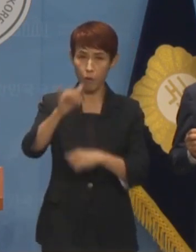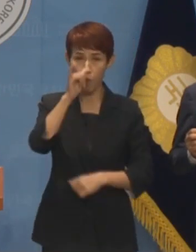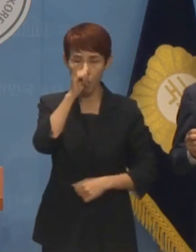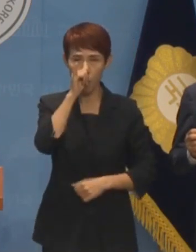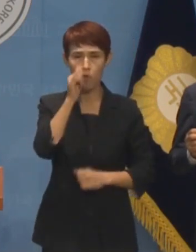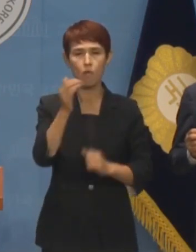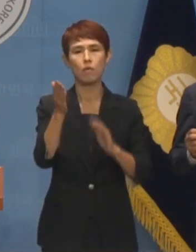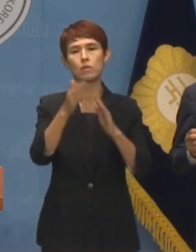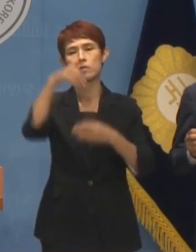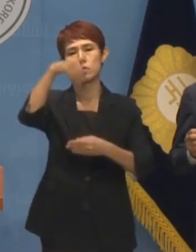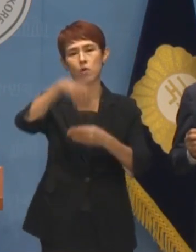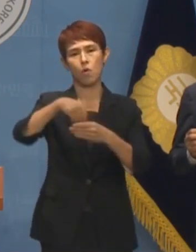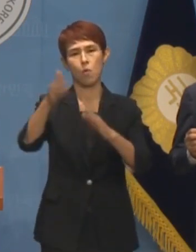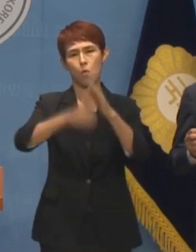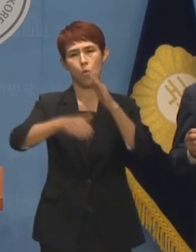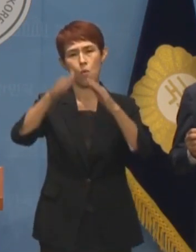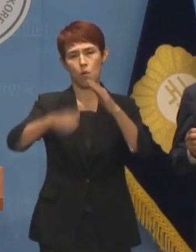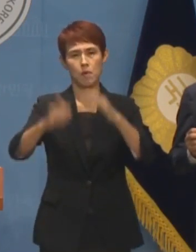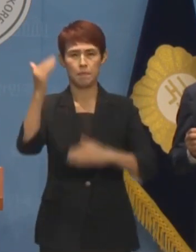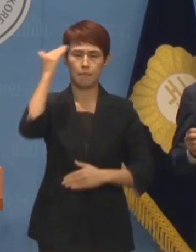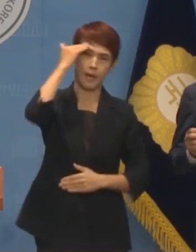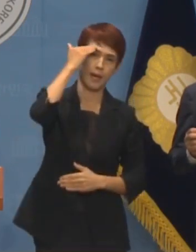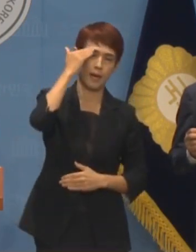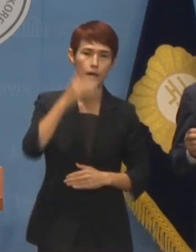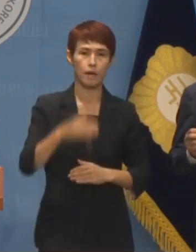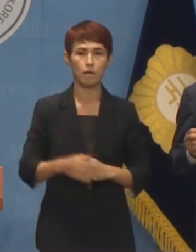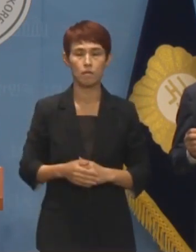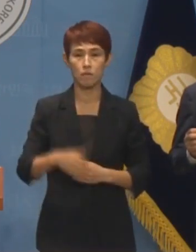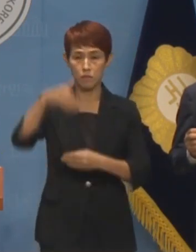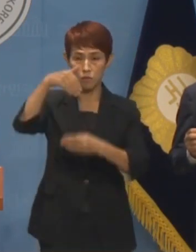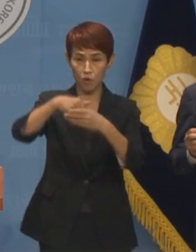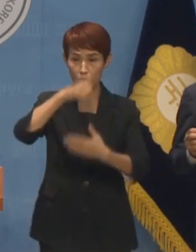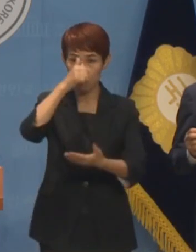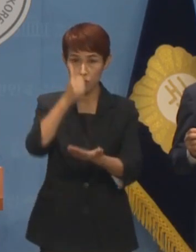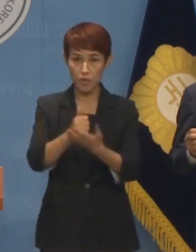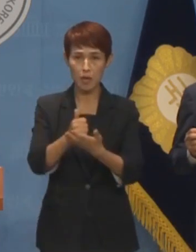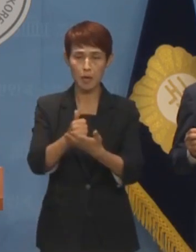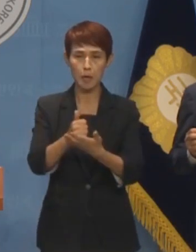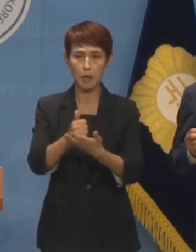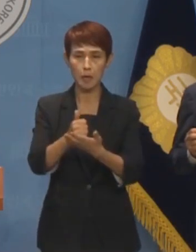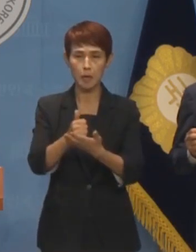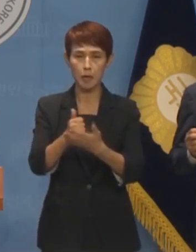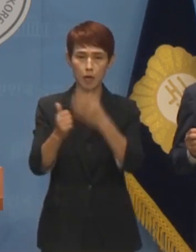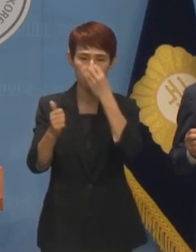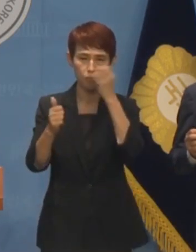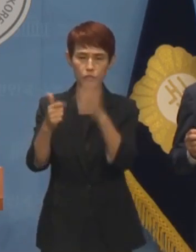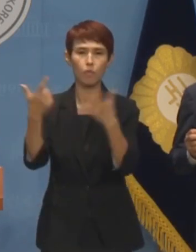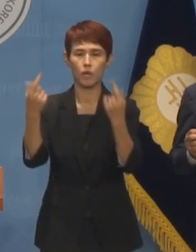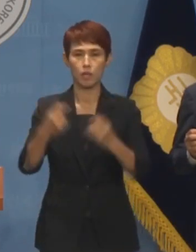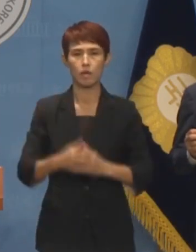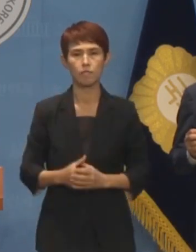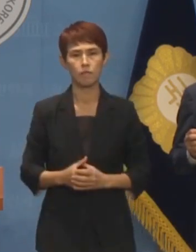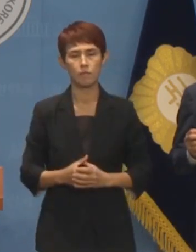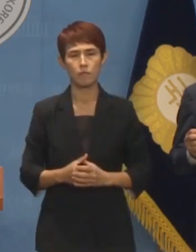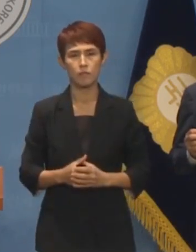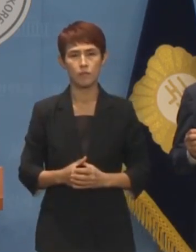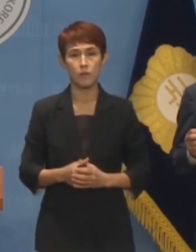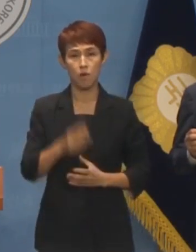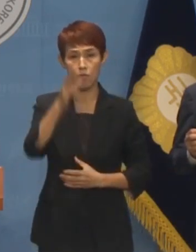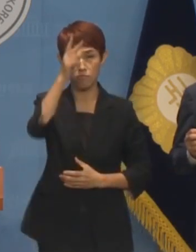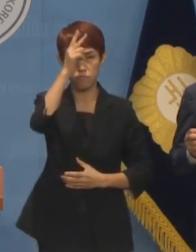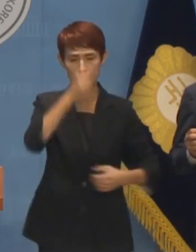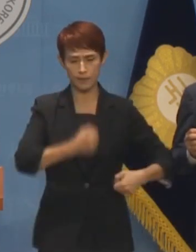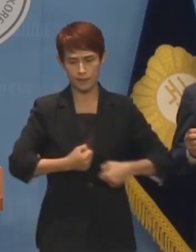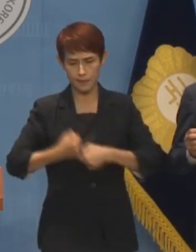공정성을 훼손하는 선거 범죄를 묵인하는 것이 될 수 있고, 이는 명백한 국가수사기관의